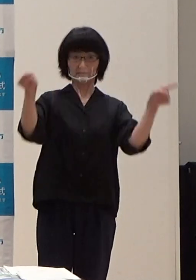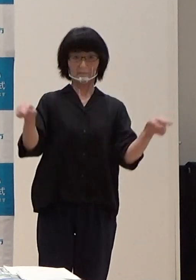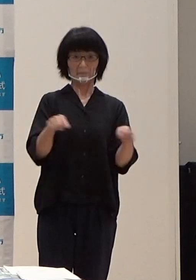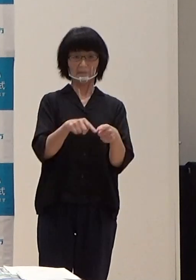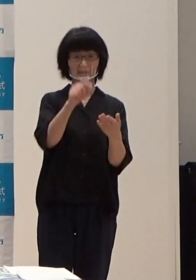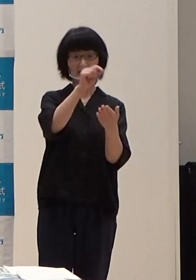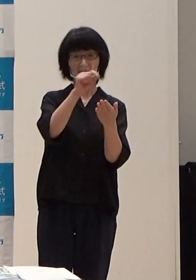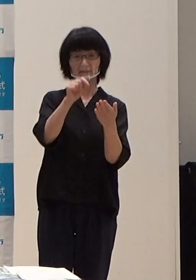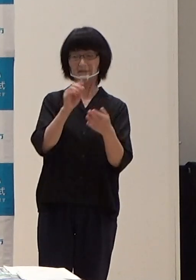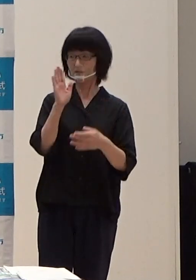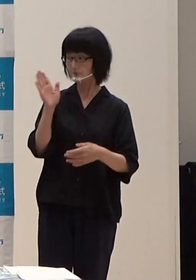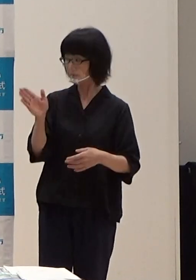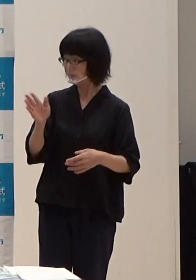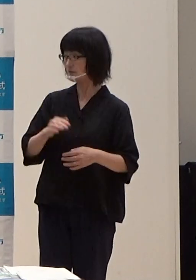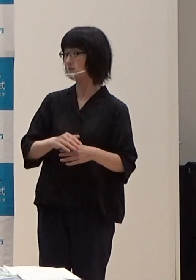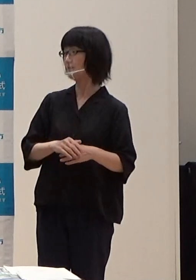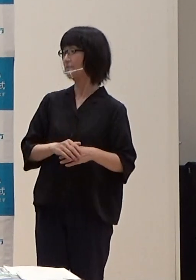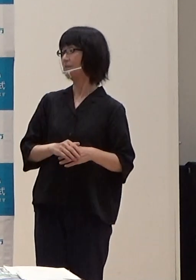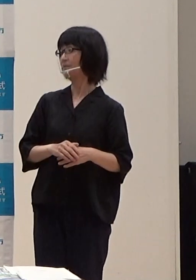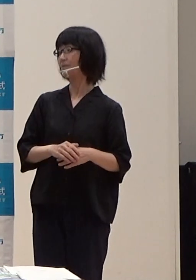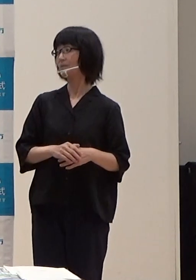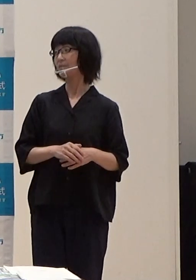番に、